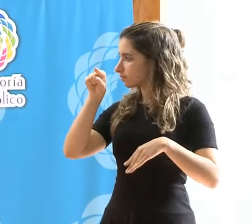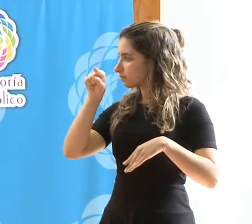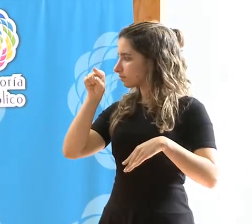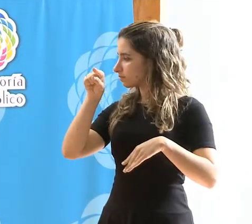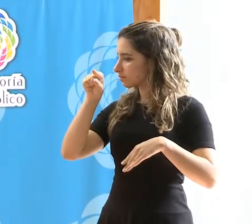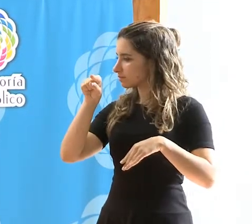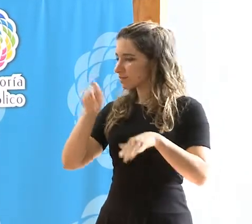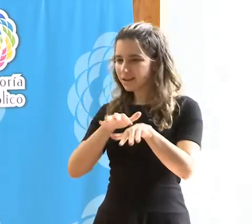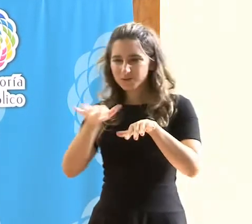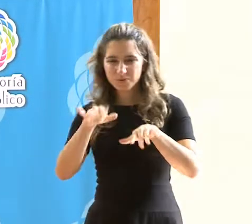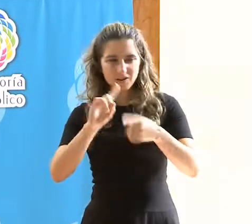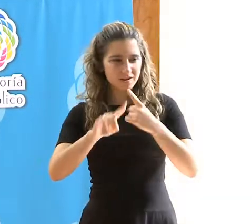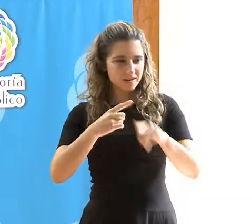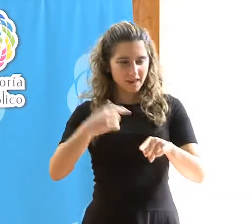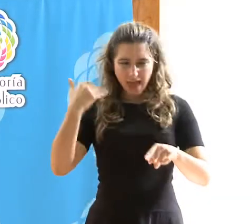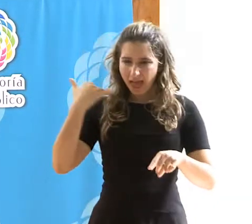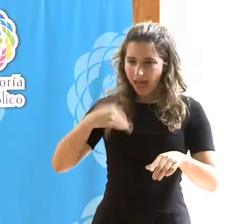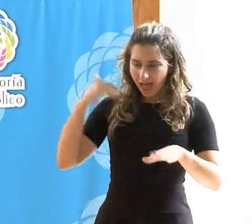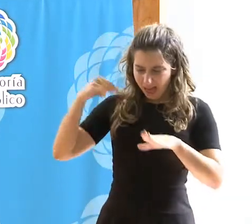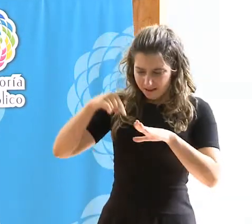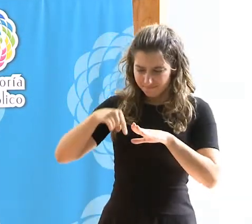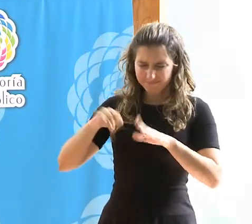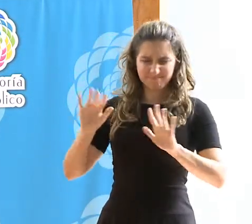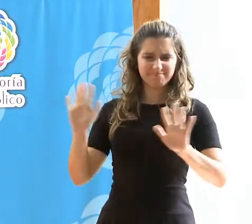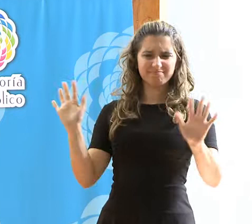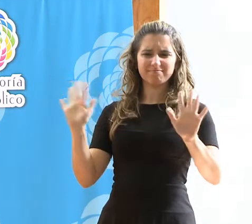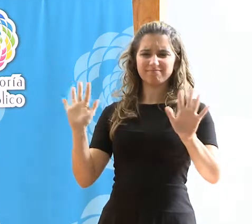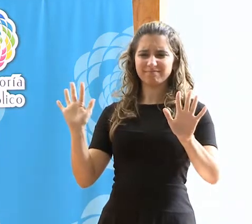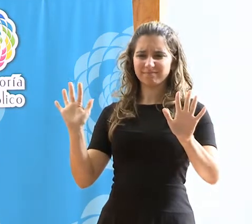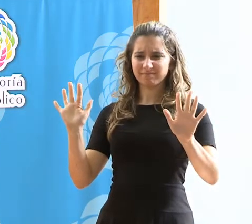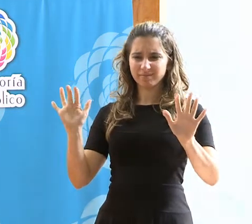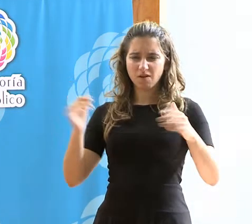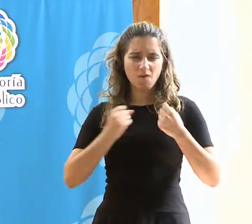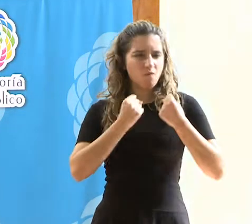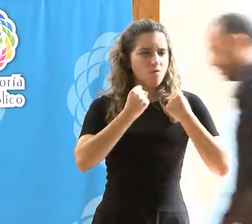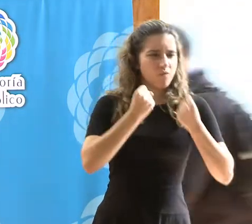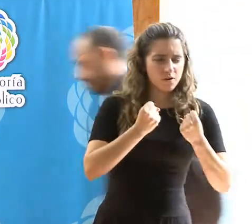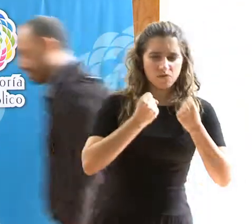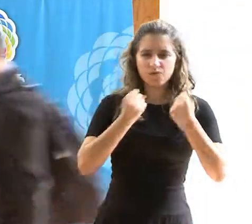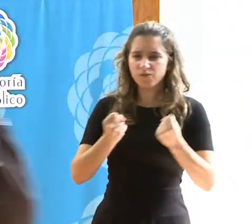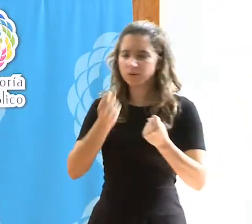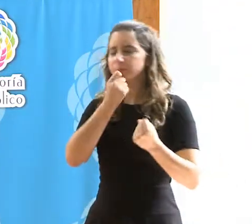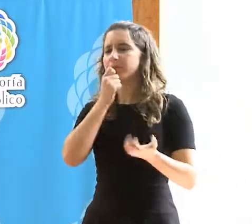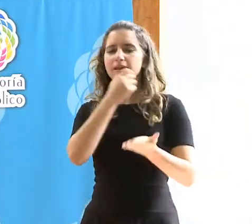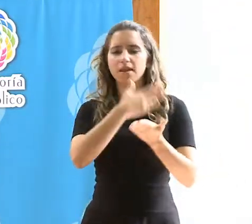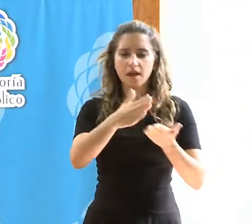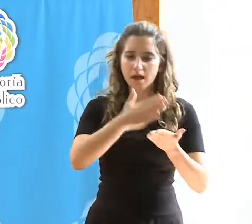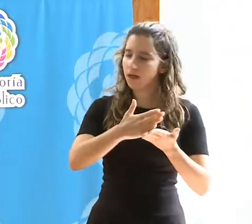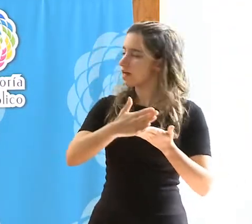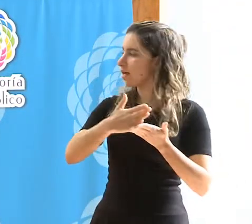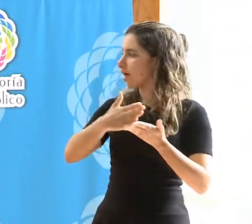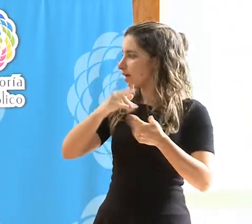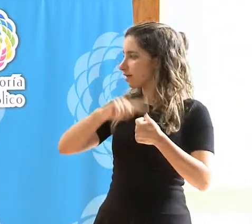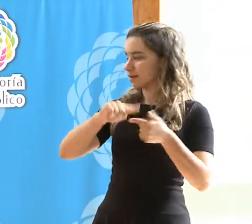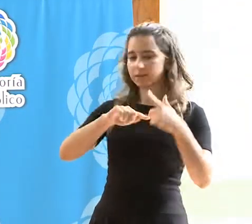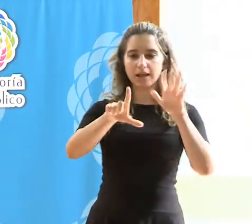y nada tienen que ver con la Argentina profunda. A pesar de los esfuerzos que hacen entidades públicas como el INADI,